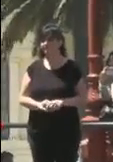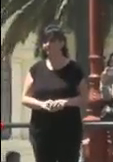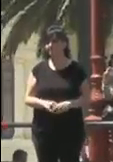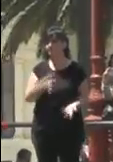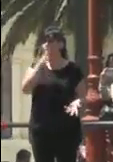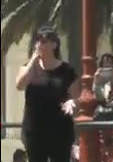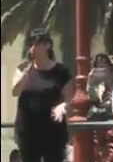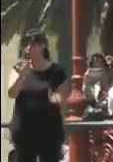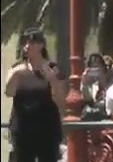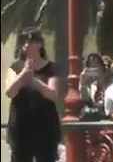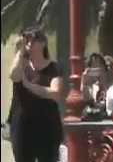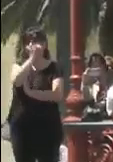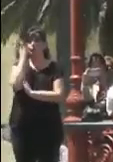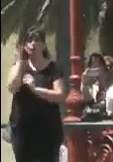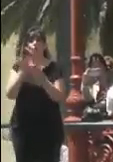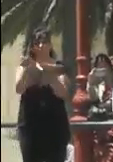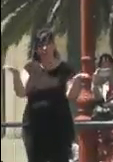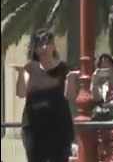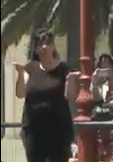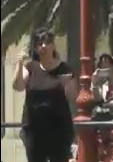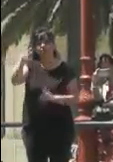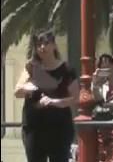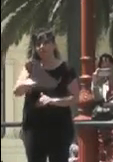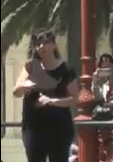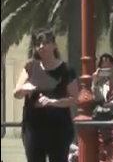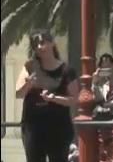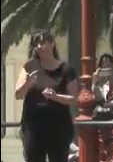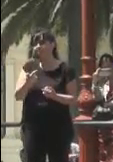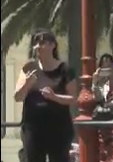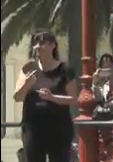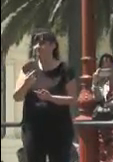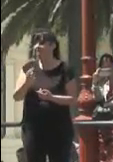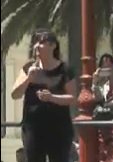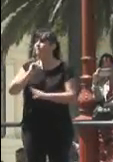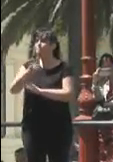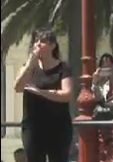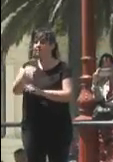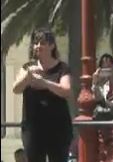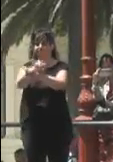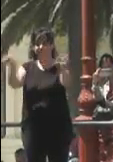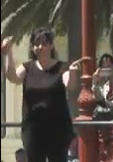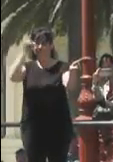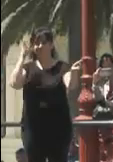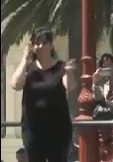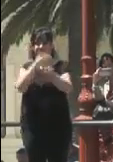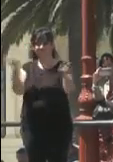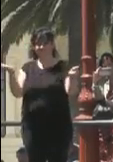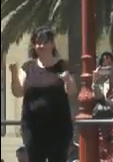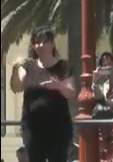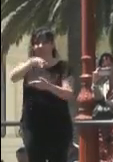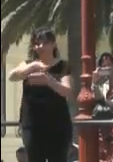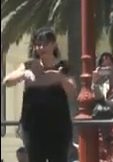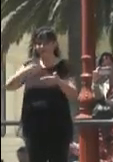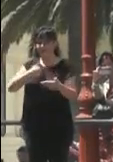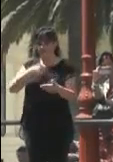Por eso, compañeros y compañeras, la clave la tenéis vosotros y vosotras. Galicia, para muchos, entre ellos